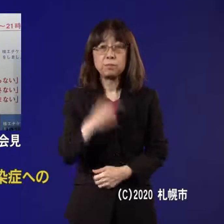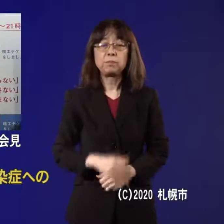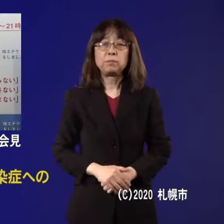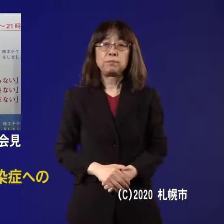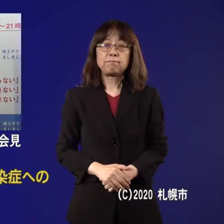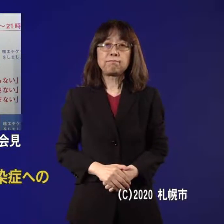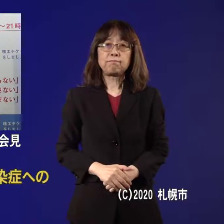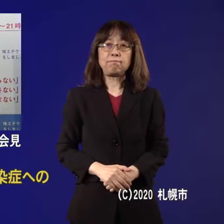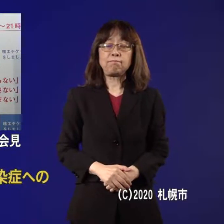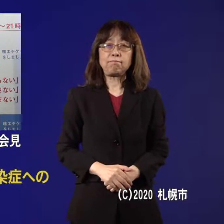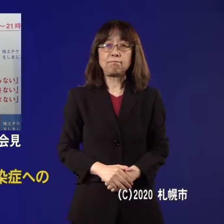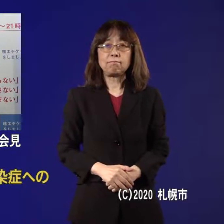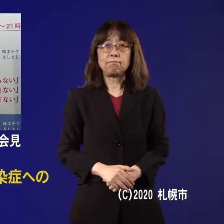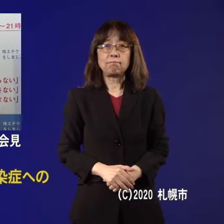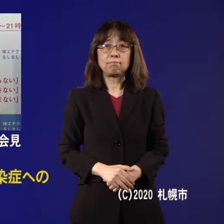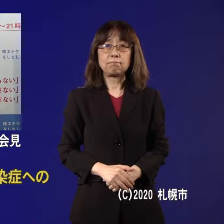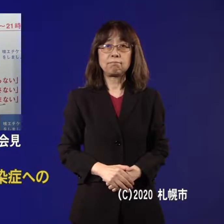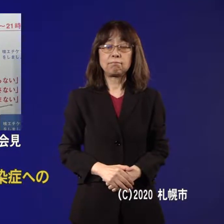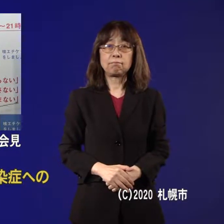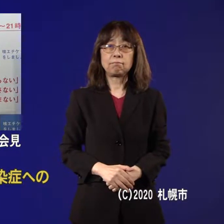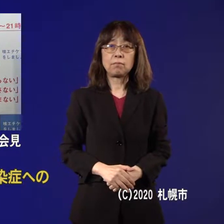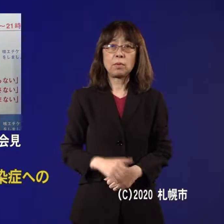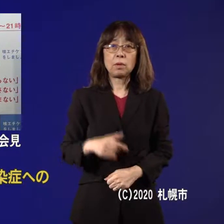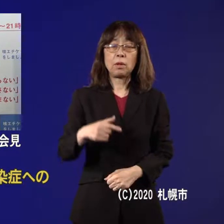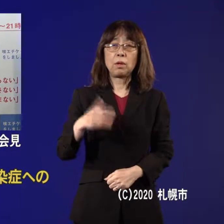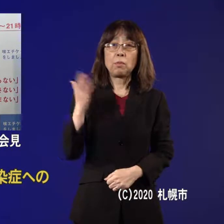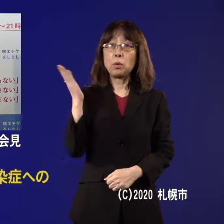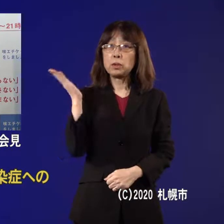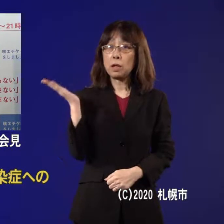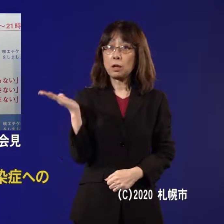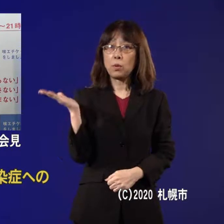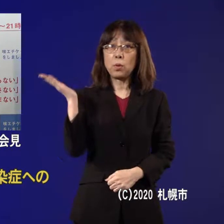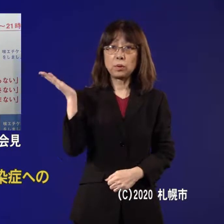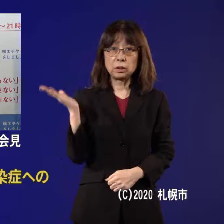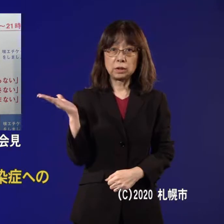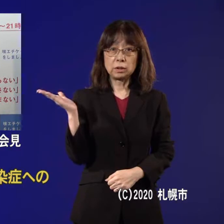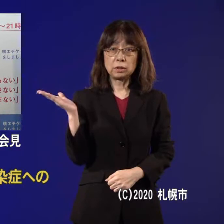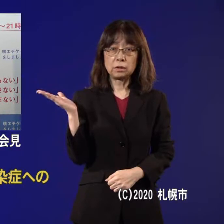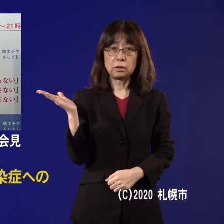。でモニターの方に、